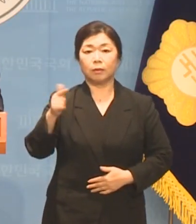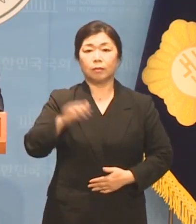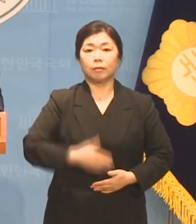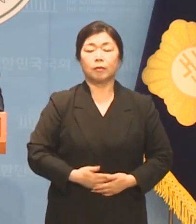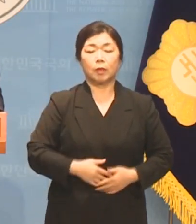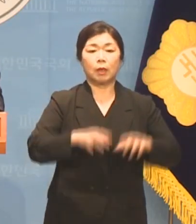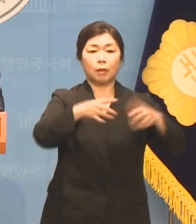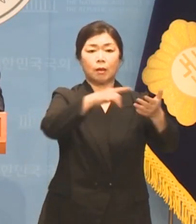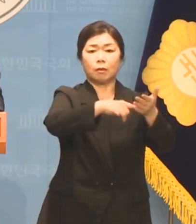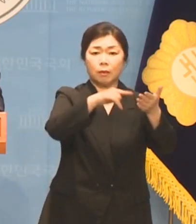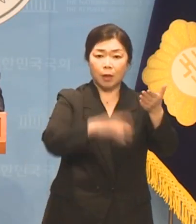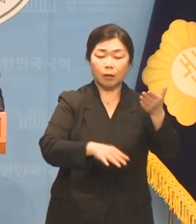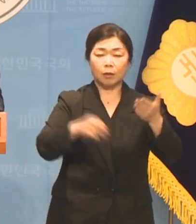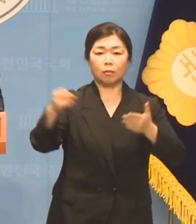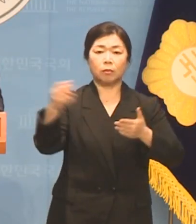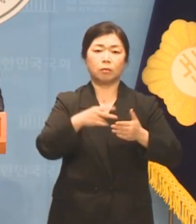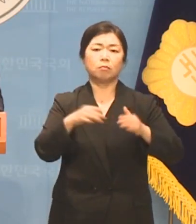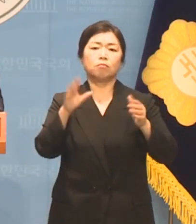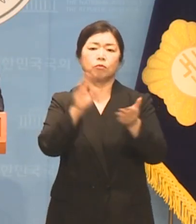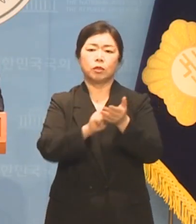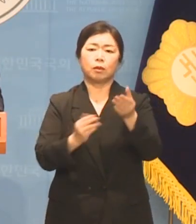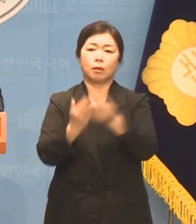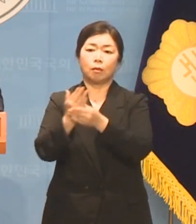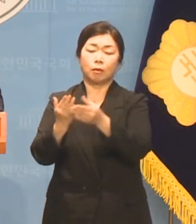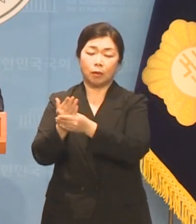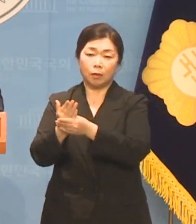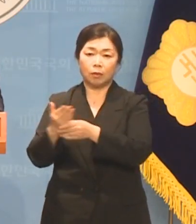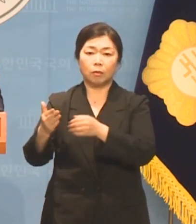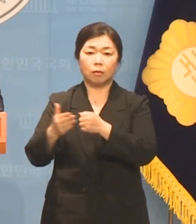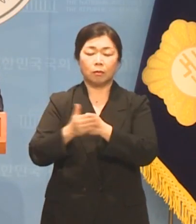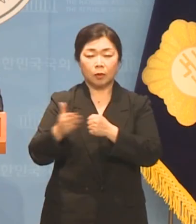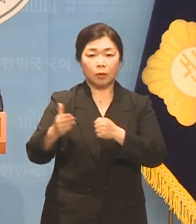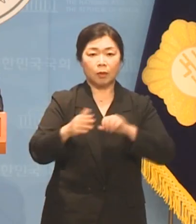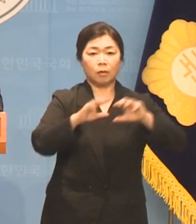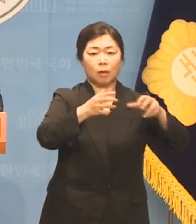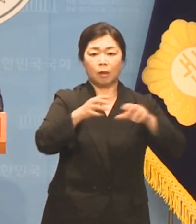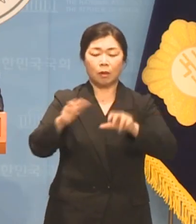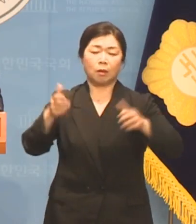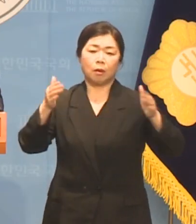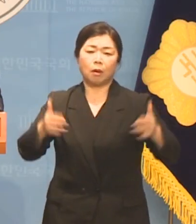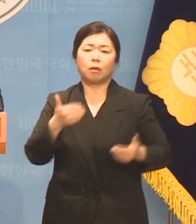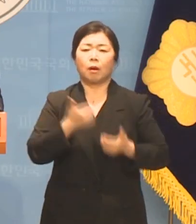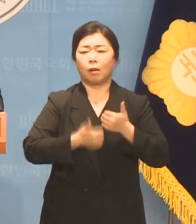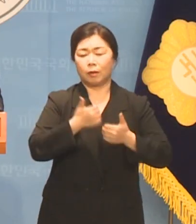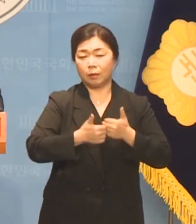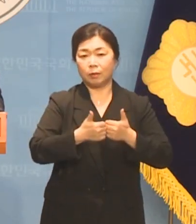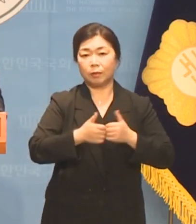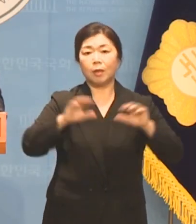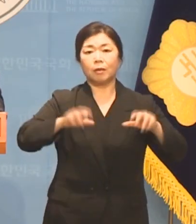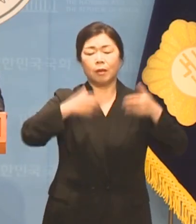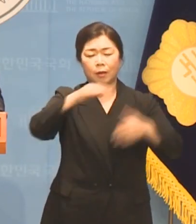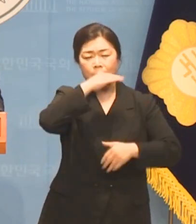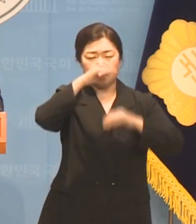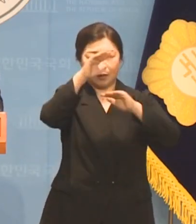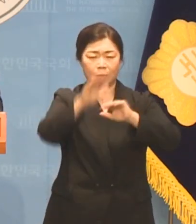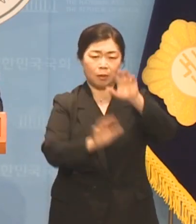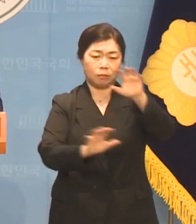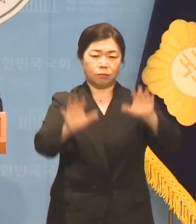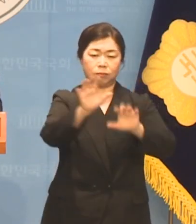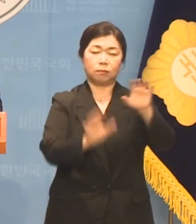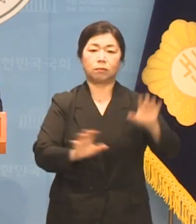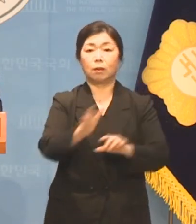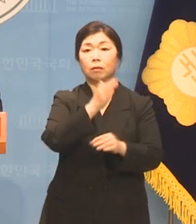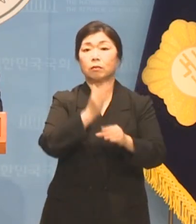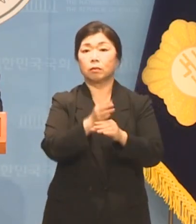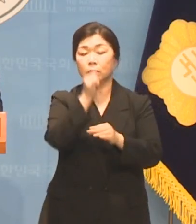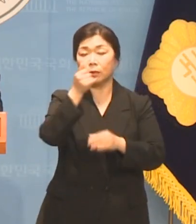관세 전쟁으로 시작한 트럼프 2.0 시대는 세계 질서를 송두리째 바꾸고 있습니다.